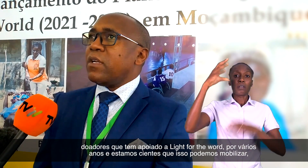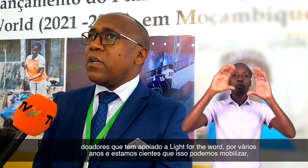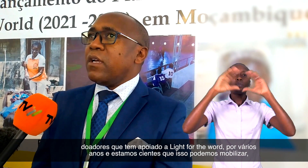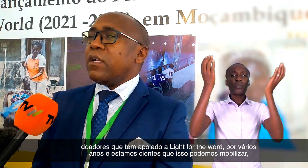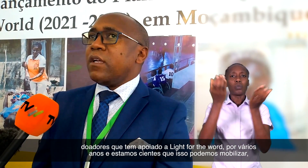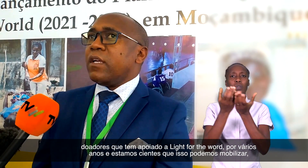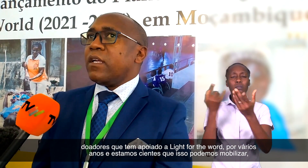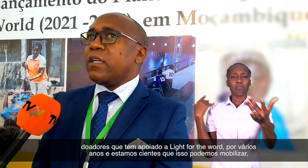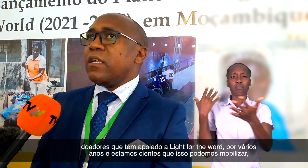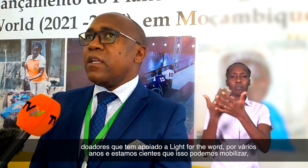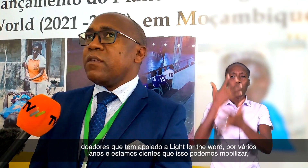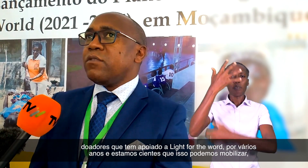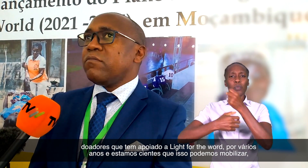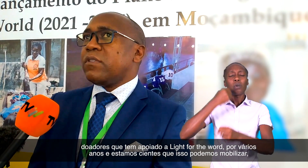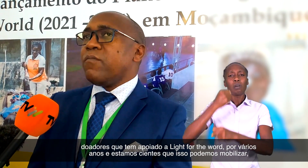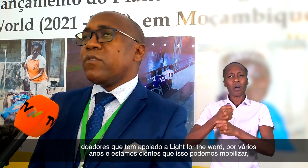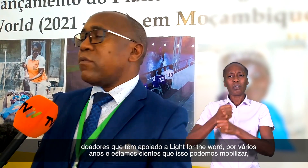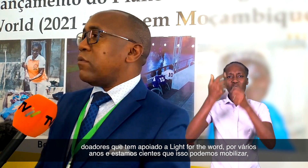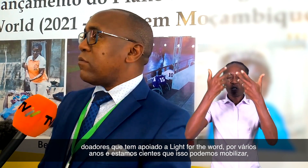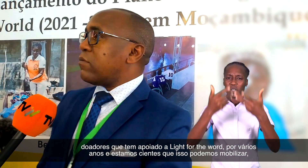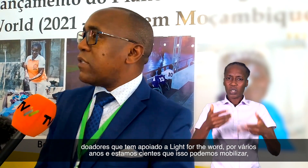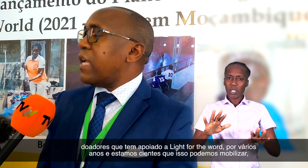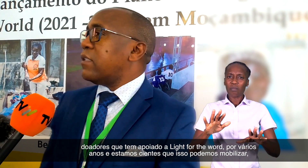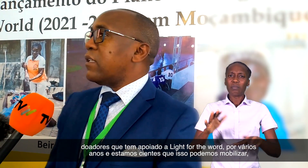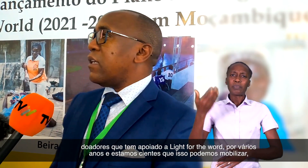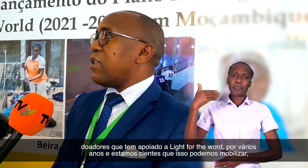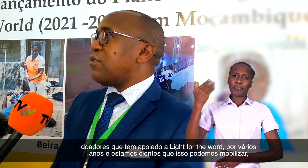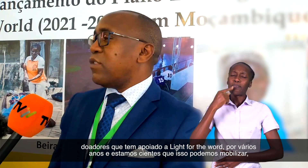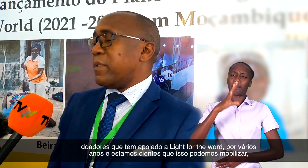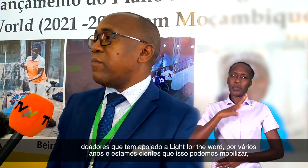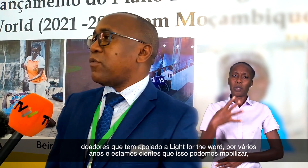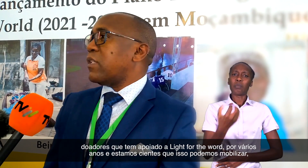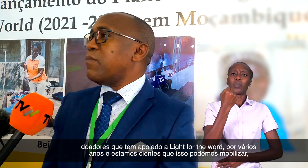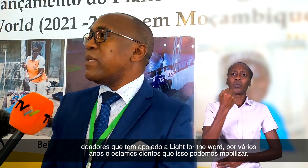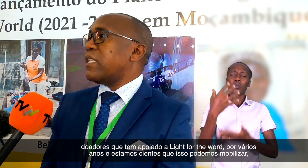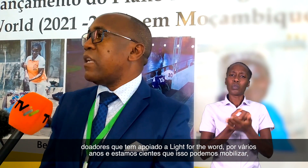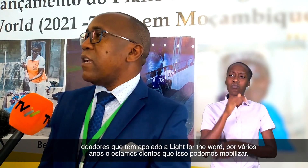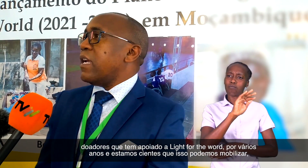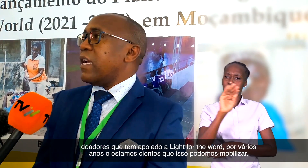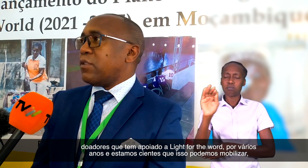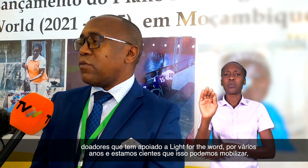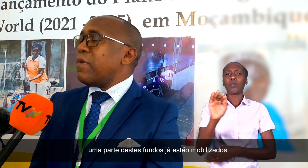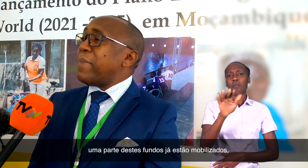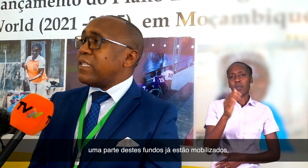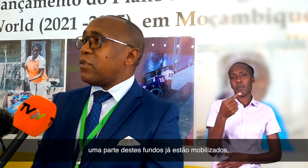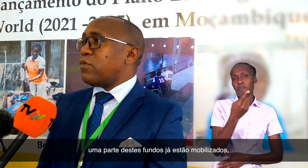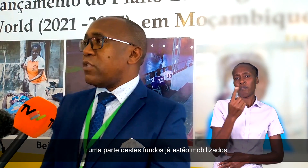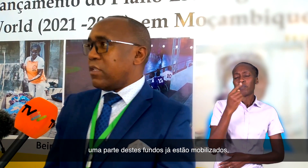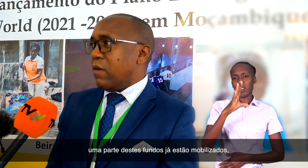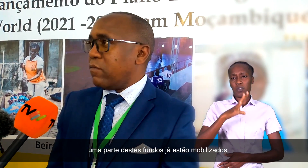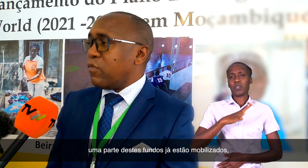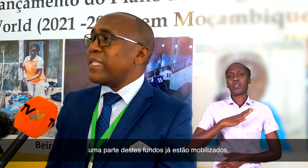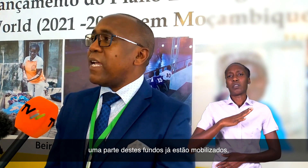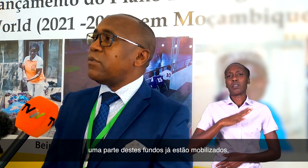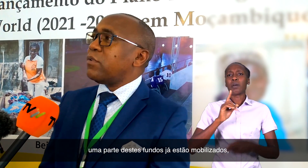anos. E estamos cientes de que isso nós poderemos conseguir mobilizar. Uma parte desses recursos já